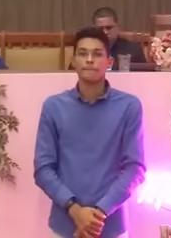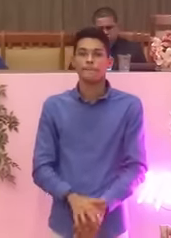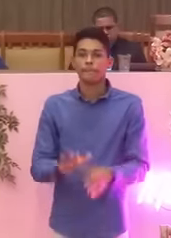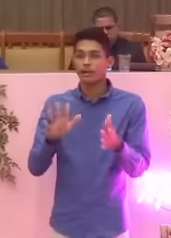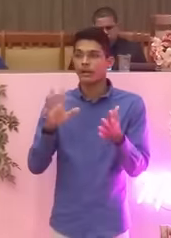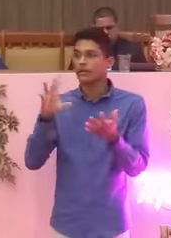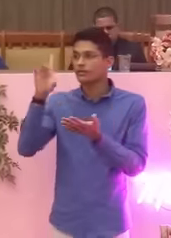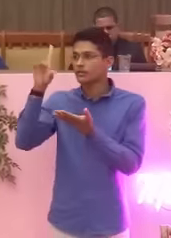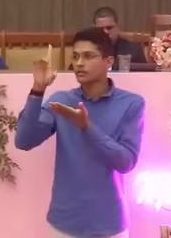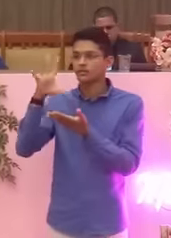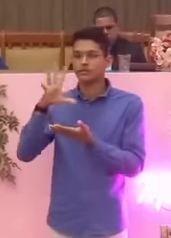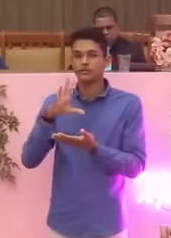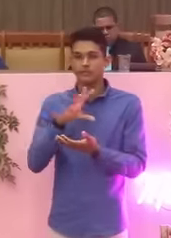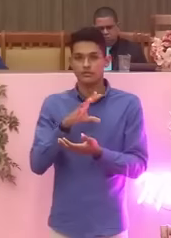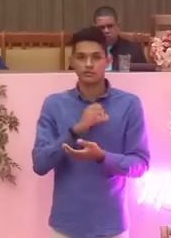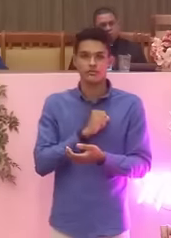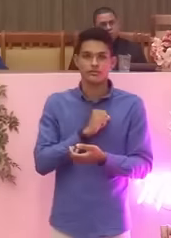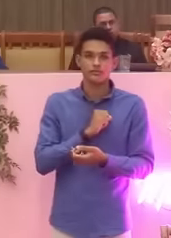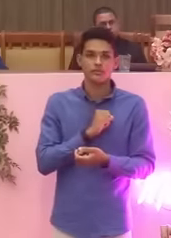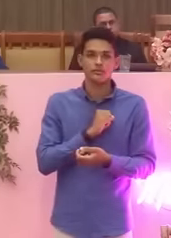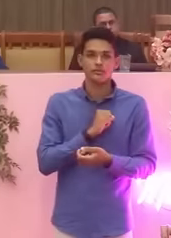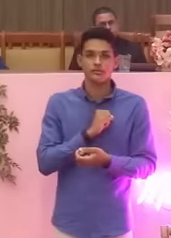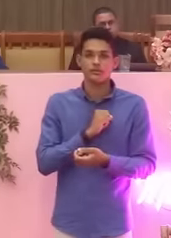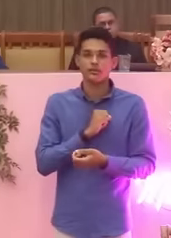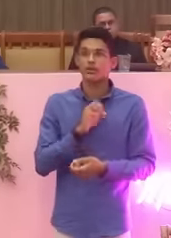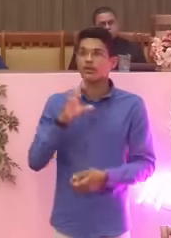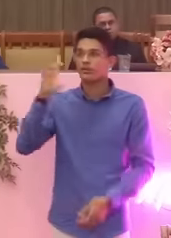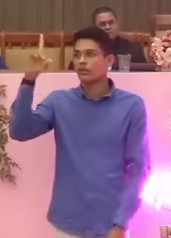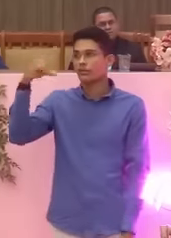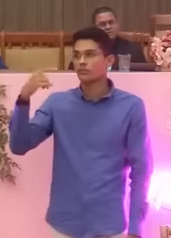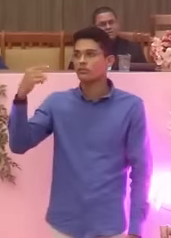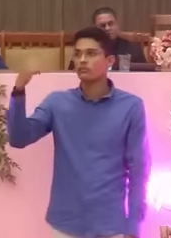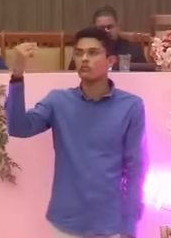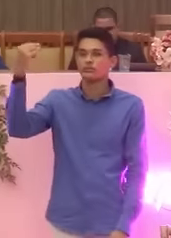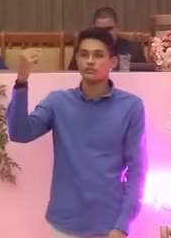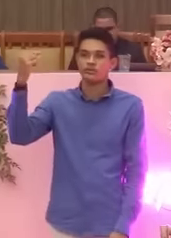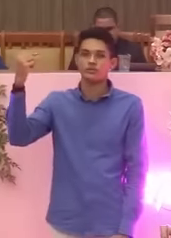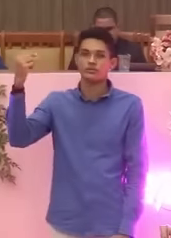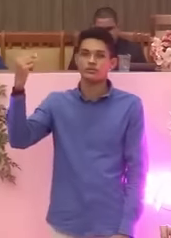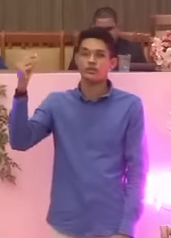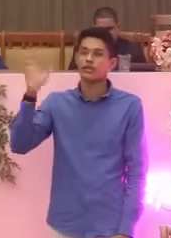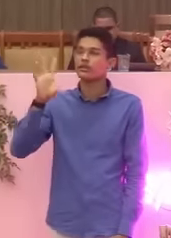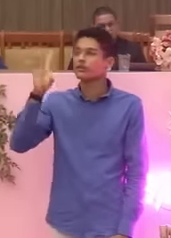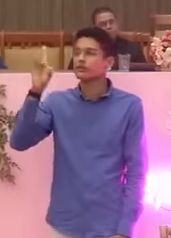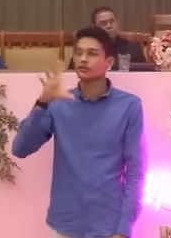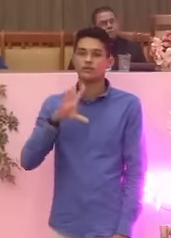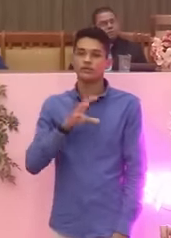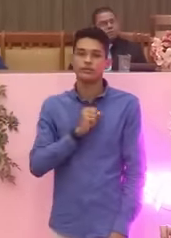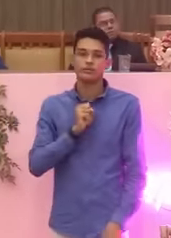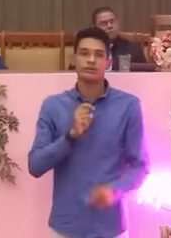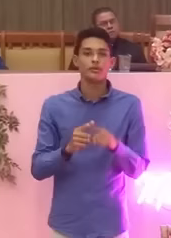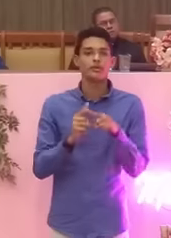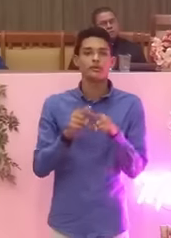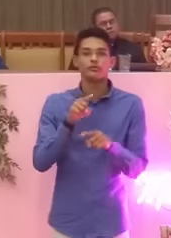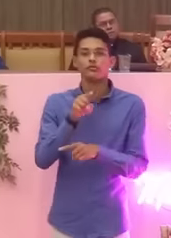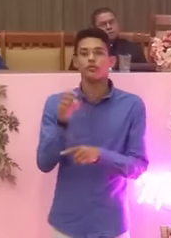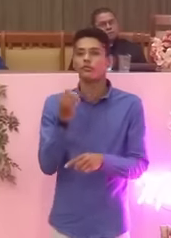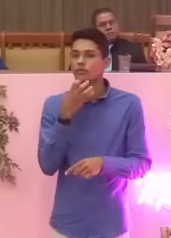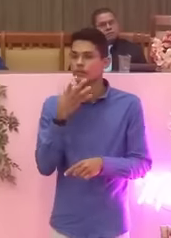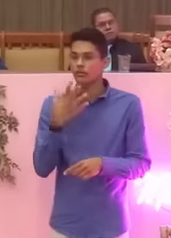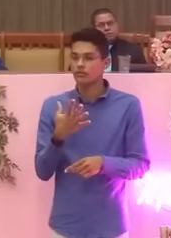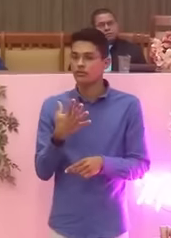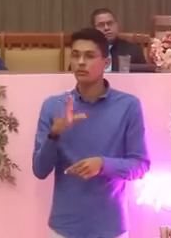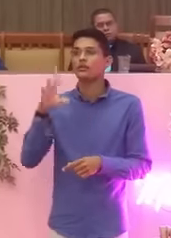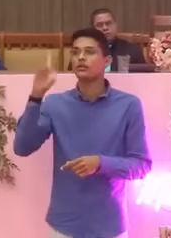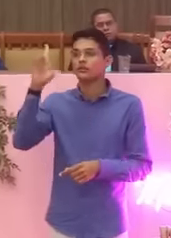para cá Deus te ama né porque tu é eleito deixa dessa besteira Deus te ama né porque tu é bonzinho Deus te ama quando tu anda na alegria